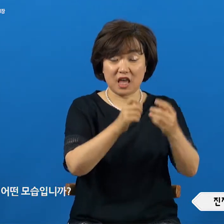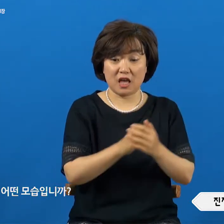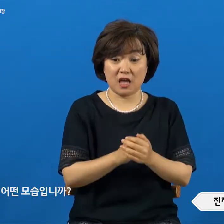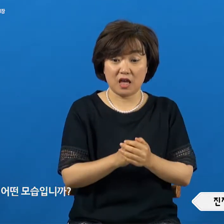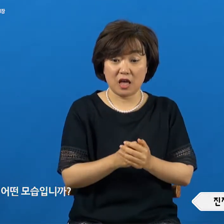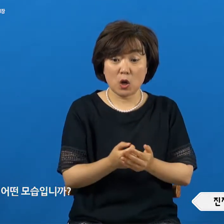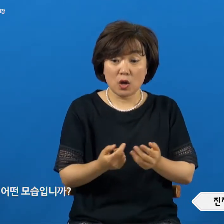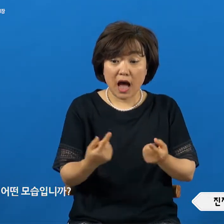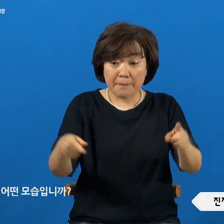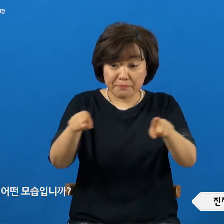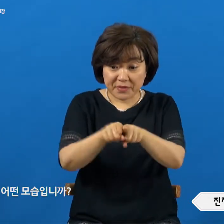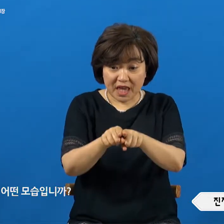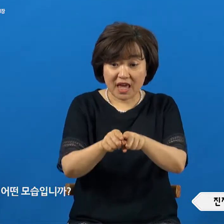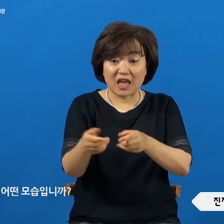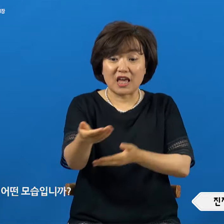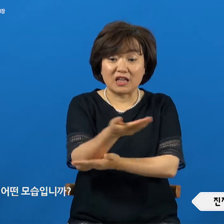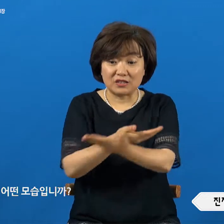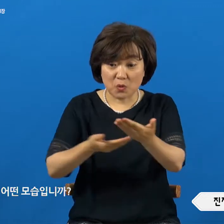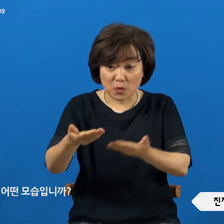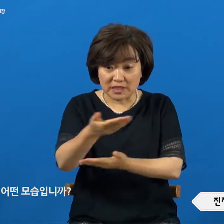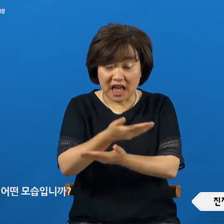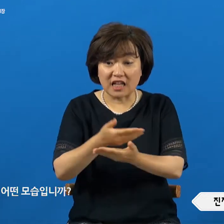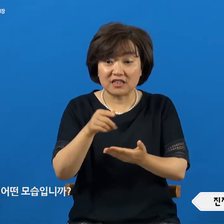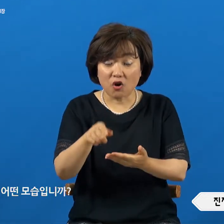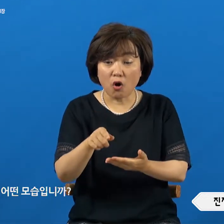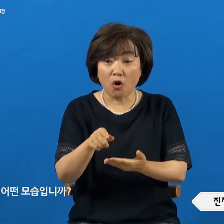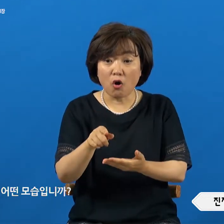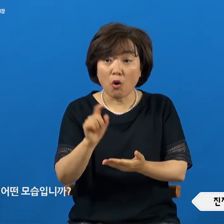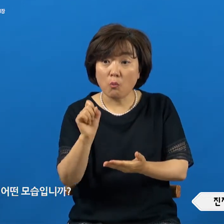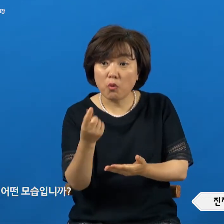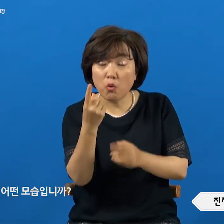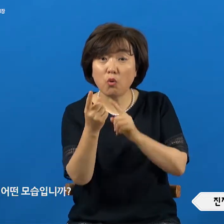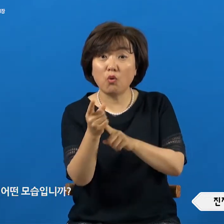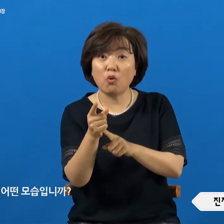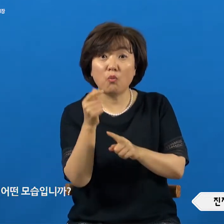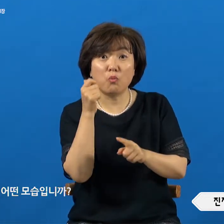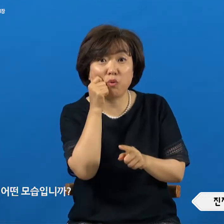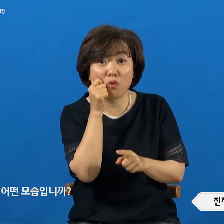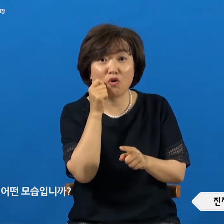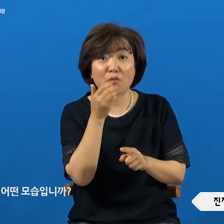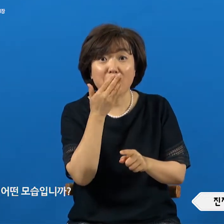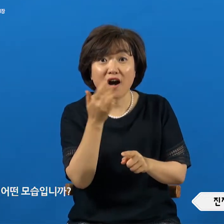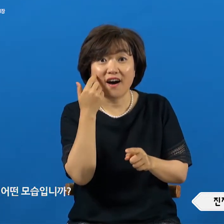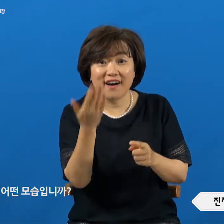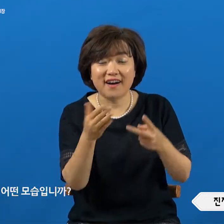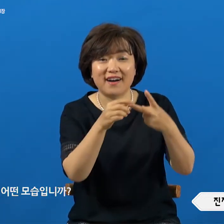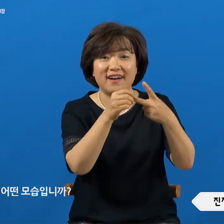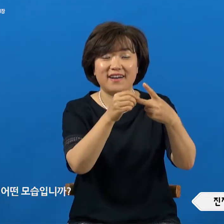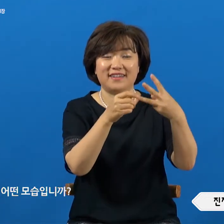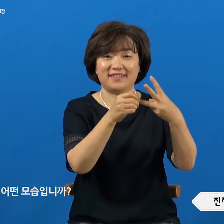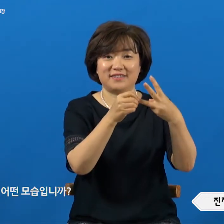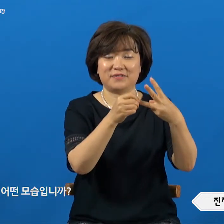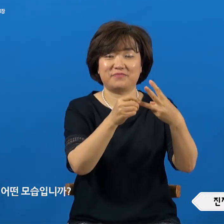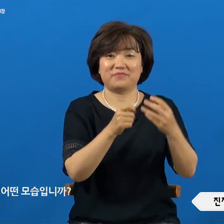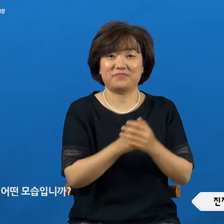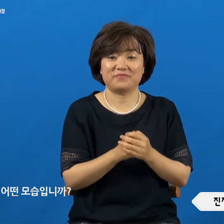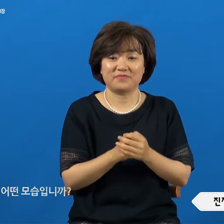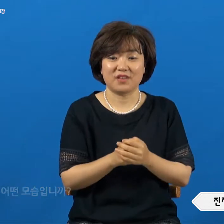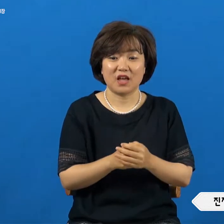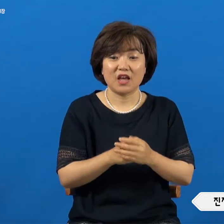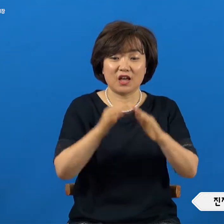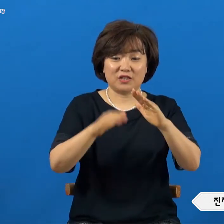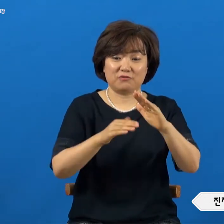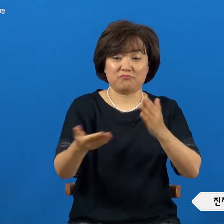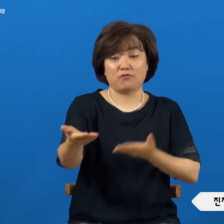교제의 축복이 왜 어떻게 가능합니까? 그리고 셋째, 이 교제의 축복을 위해서